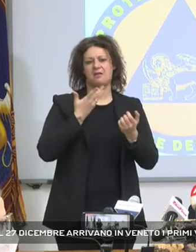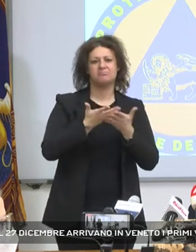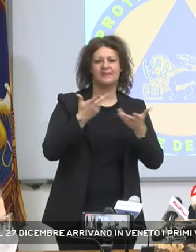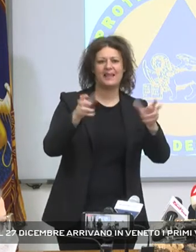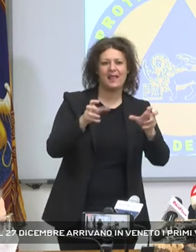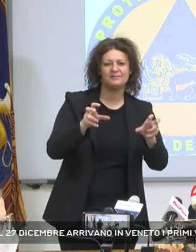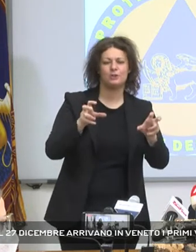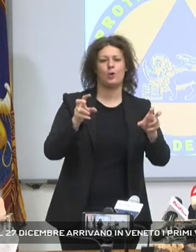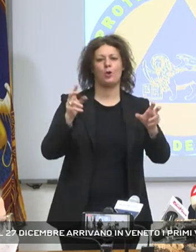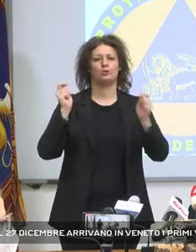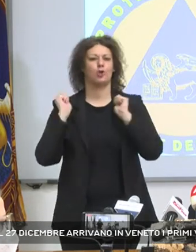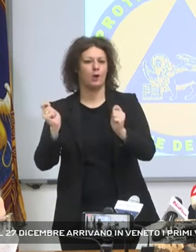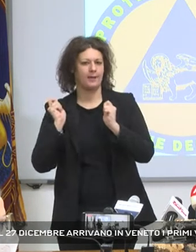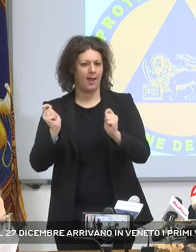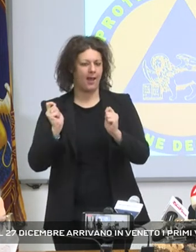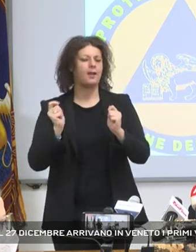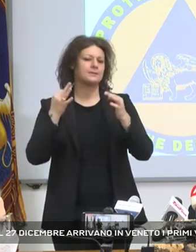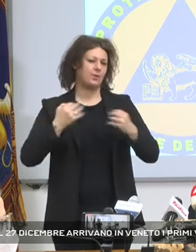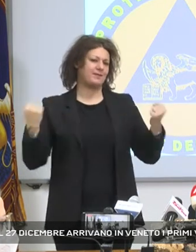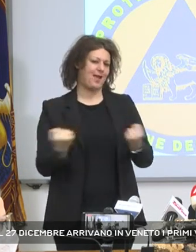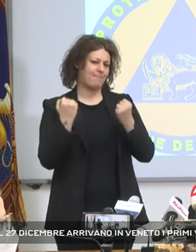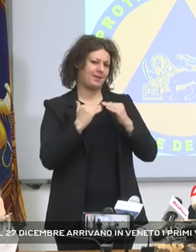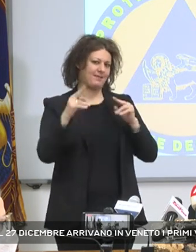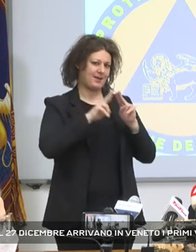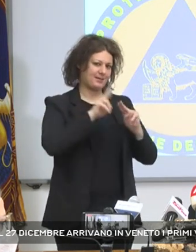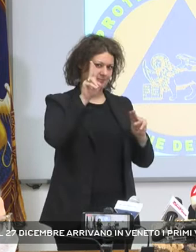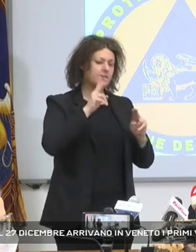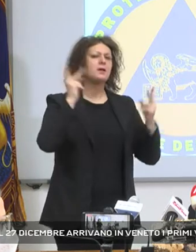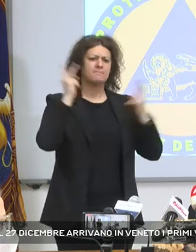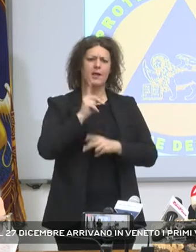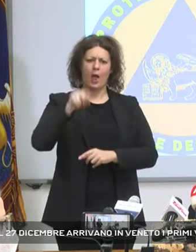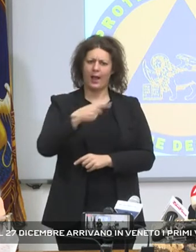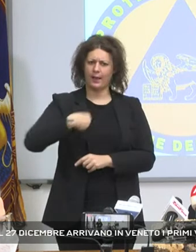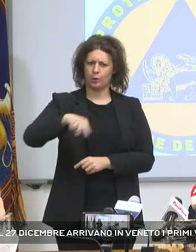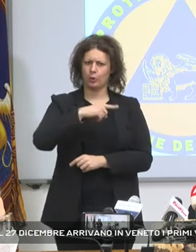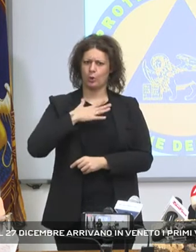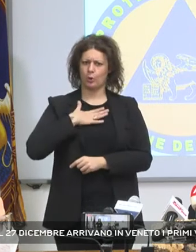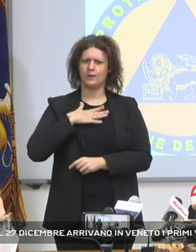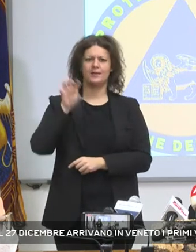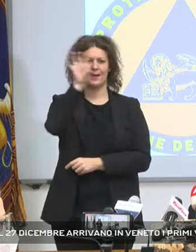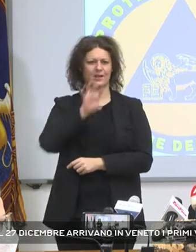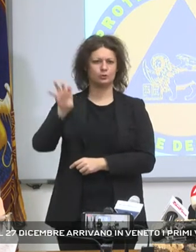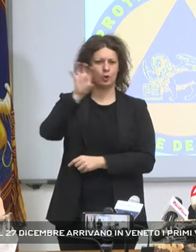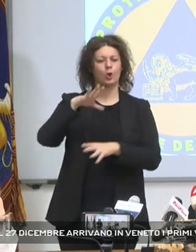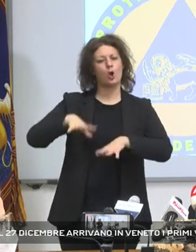testate giornalistiche eccetera. Noi comunque stiamo già predisponendo anche una campagna